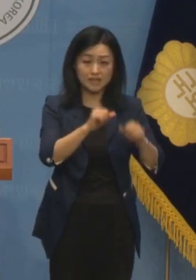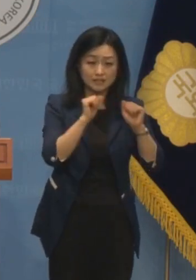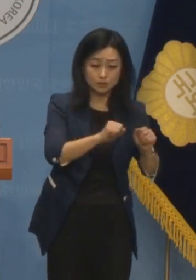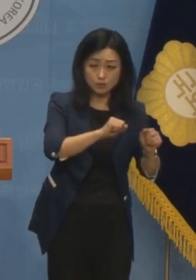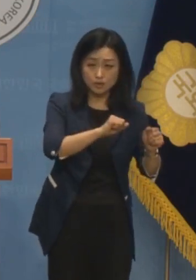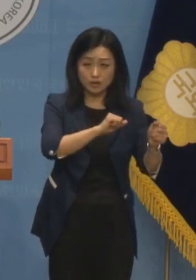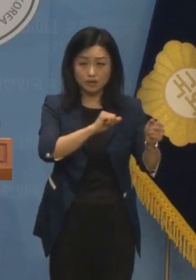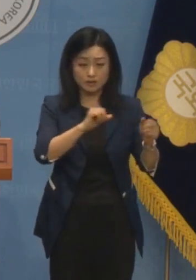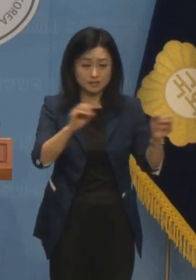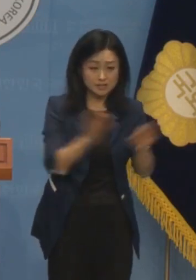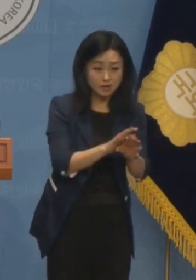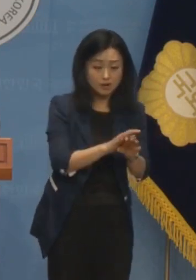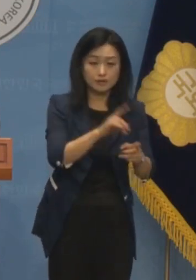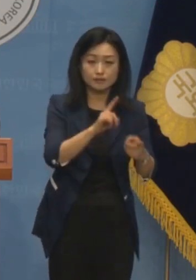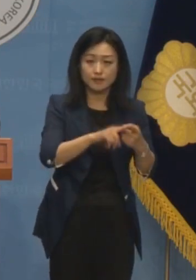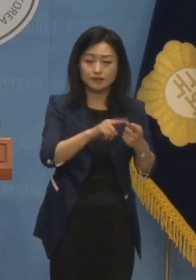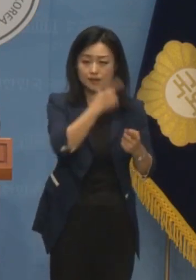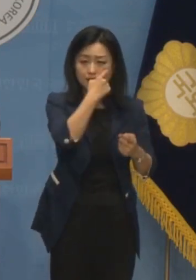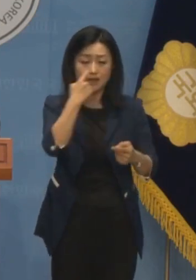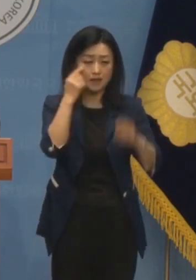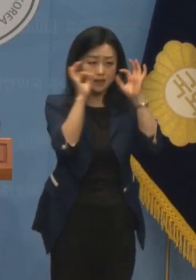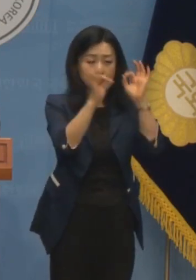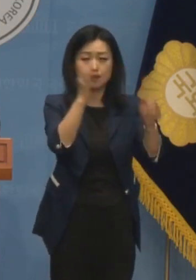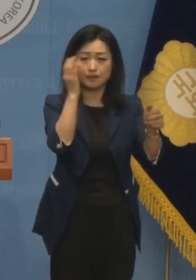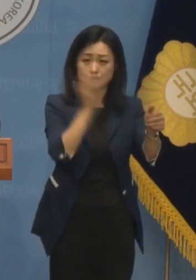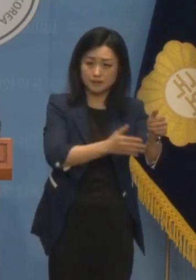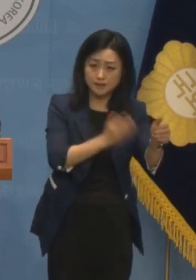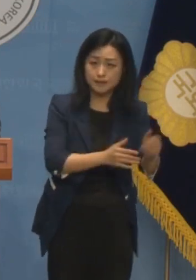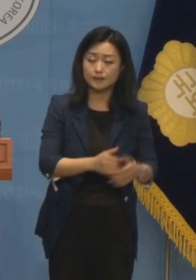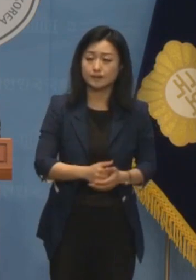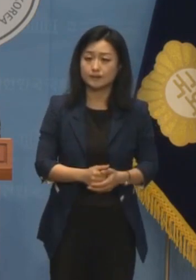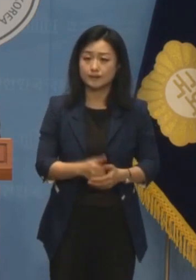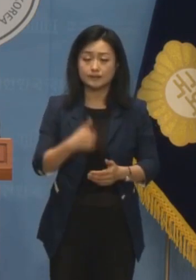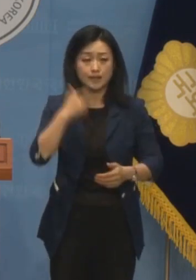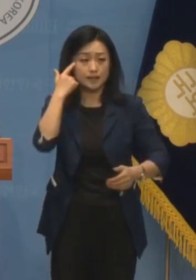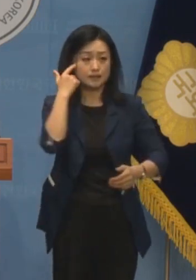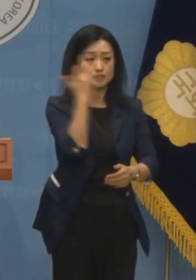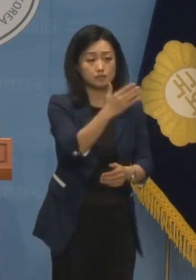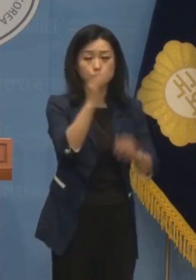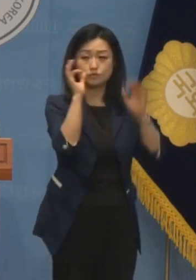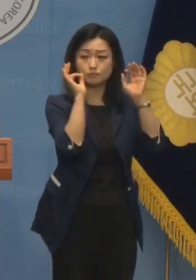존폐를 근본적으로 검토해야 할 상황이 아닌지